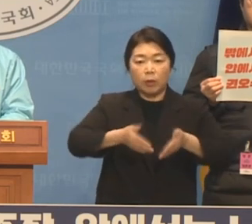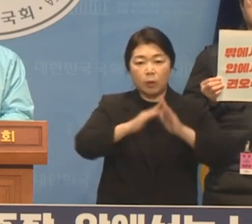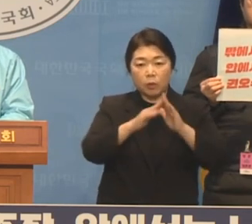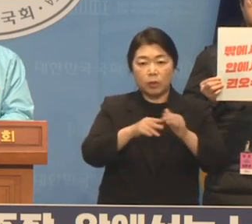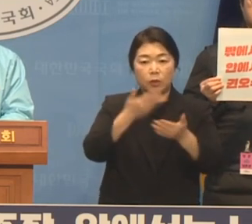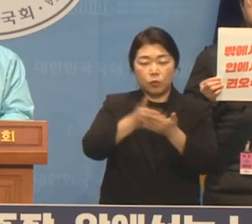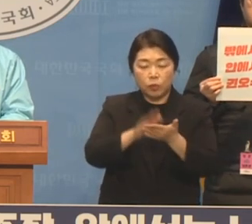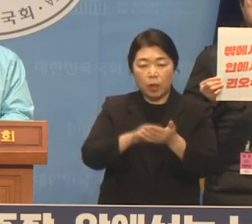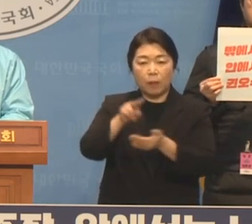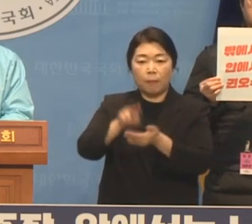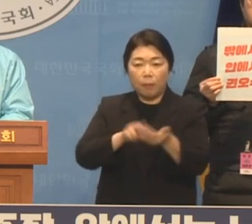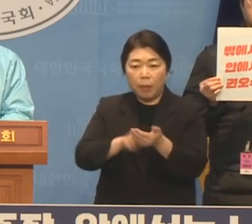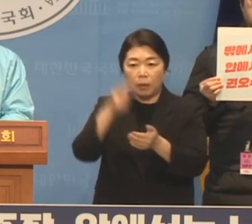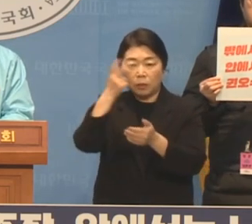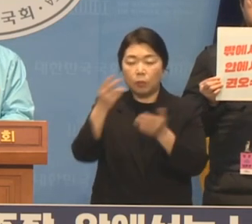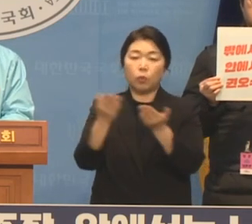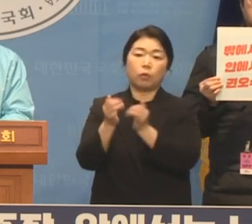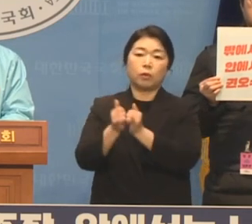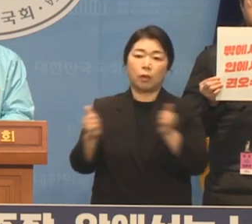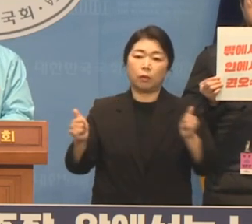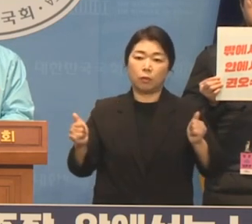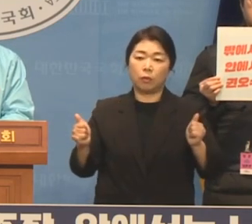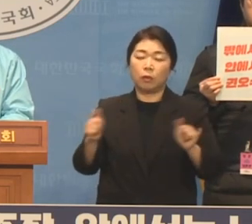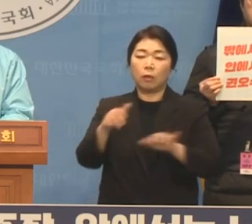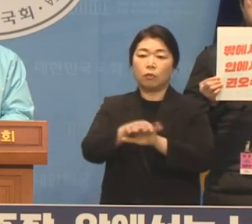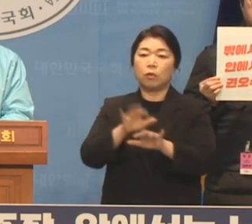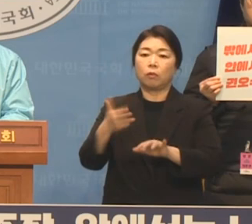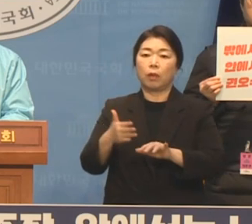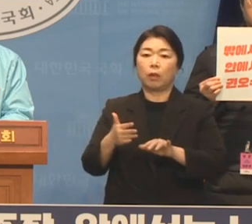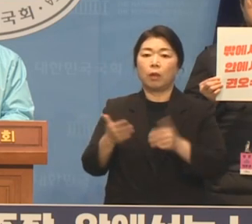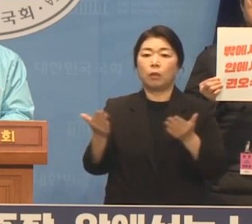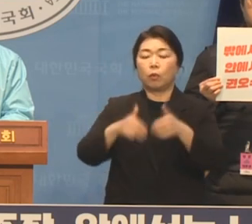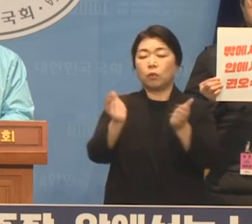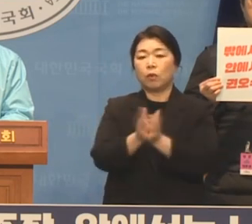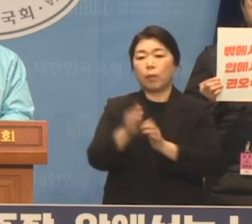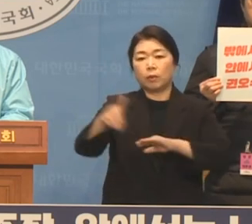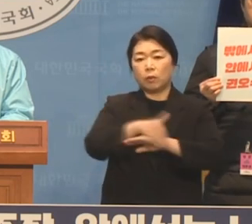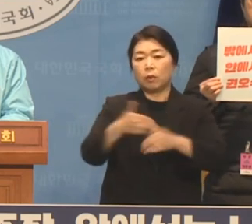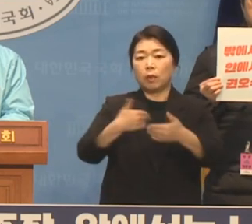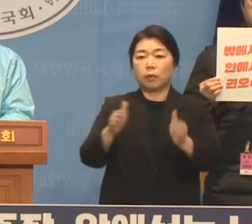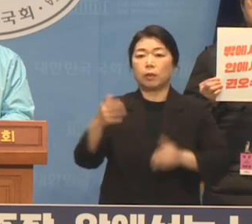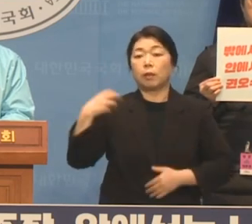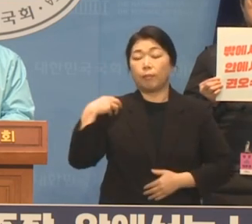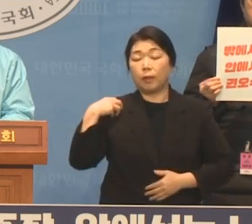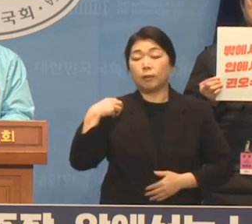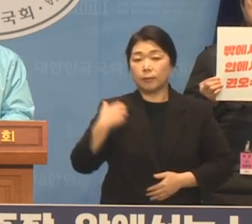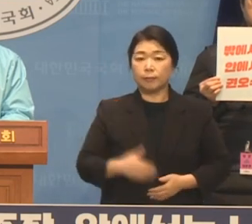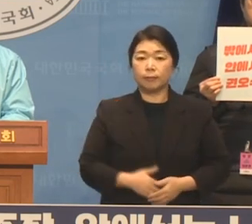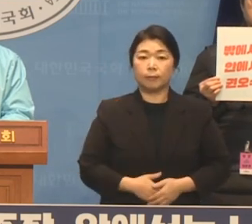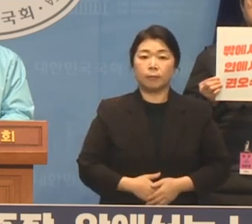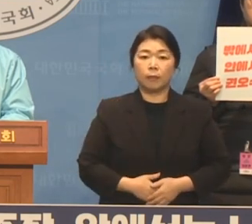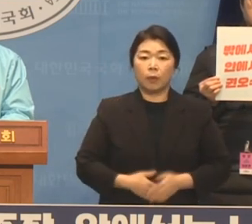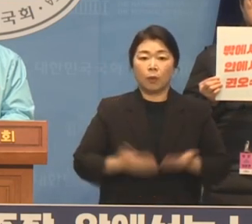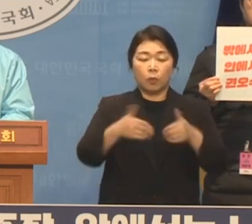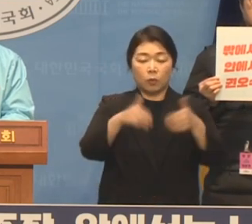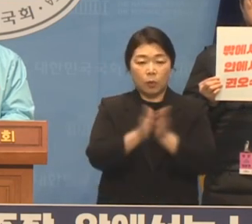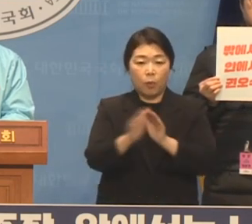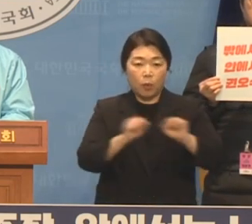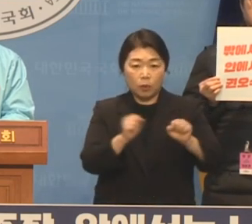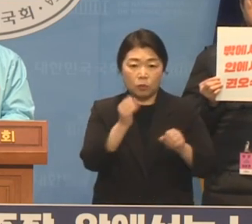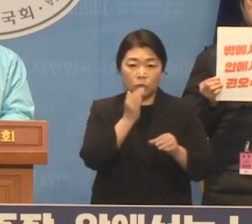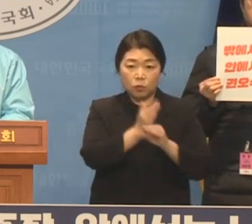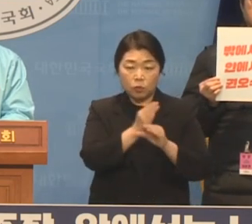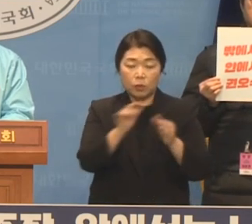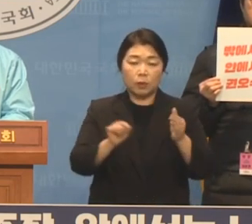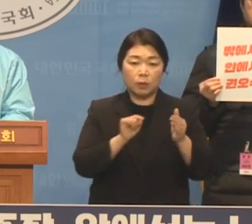판매, 점검하는 노동자들로 구성된 노동조합의 정책실장입니다. 노동조합의 활동 중 중요한